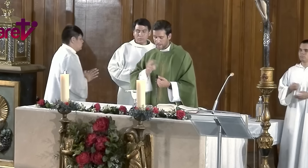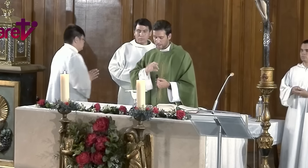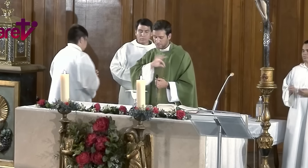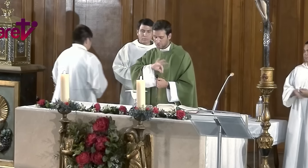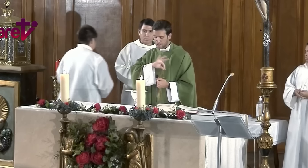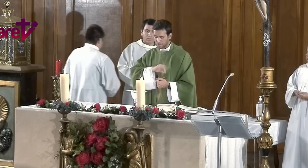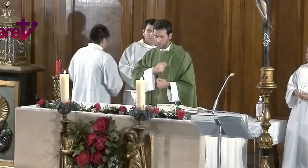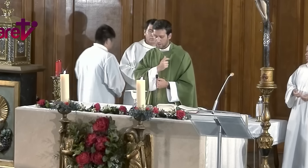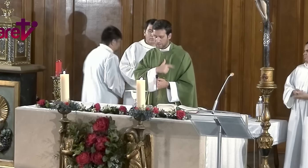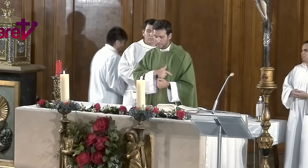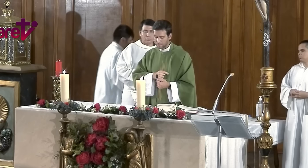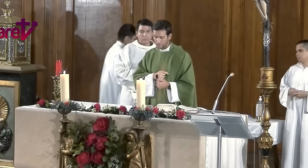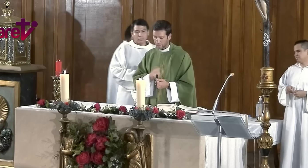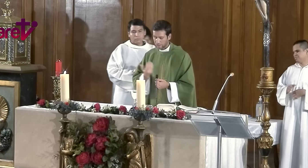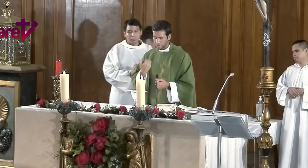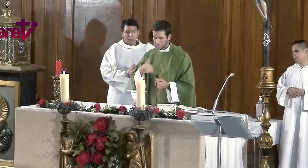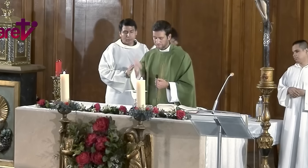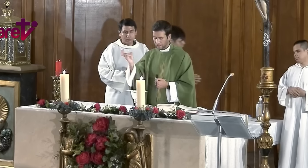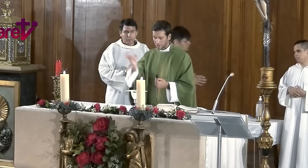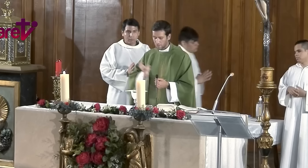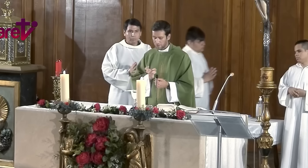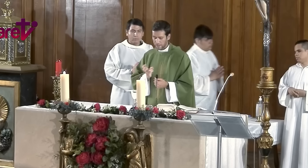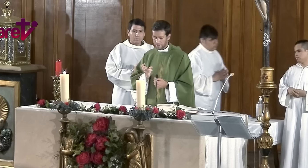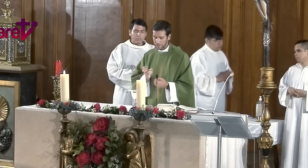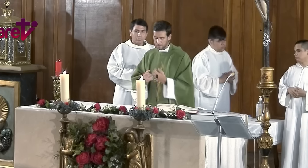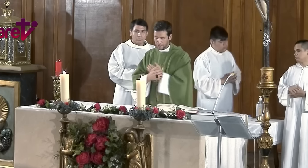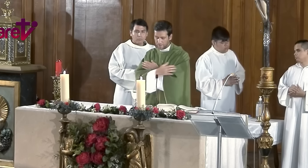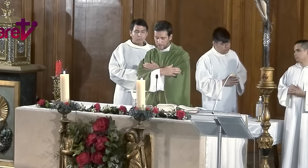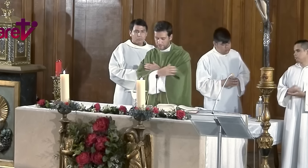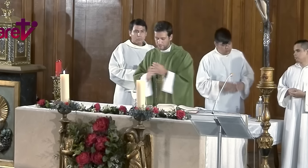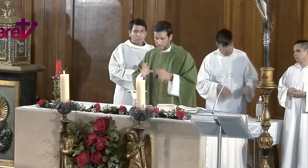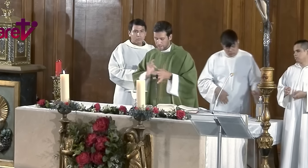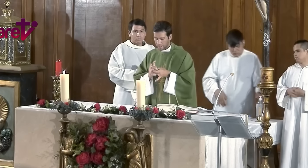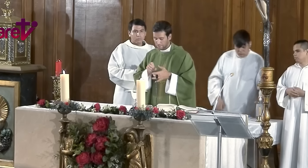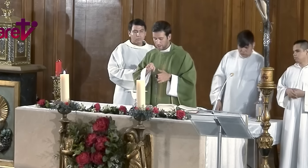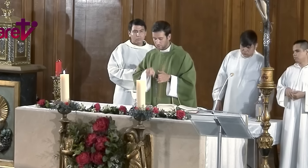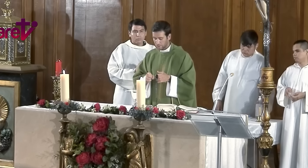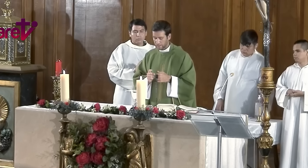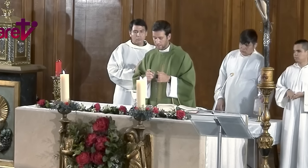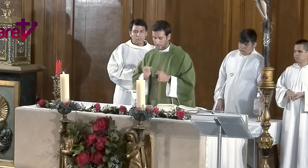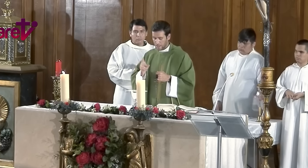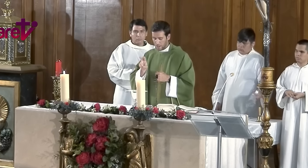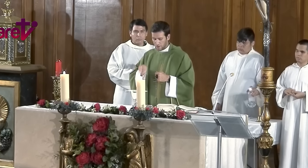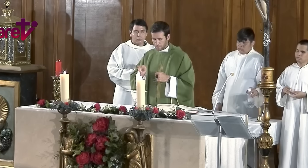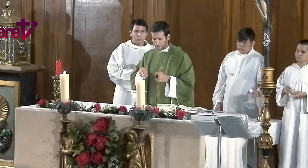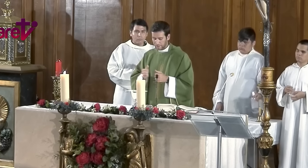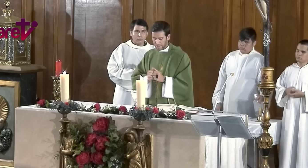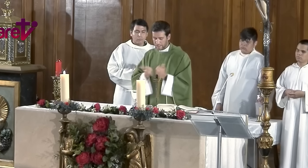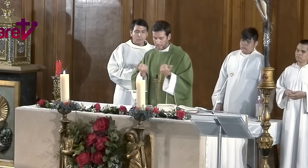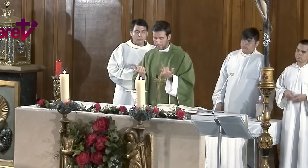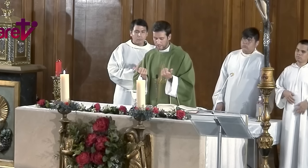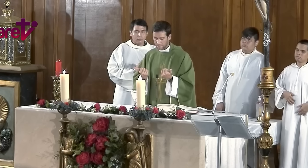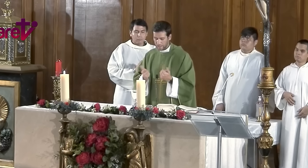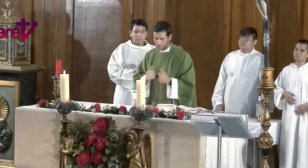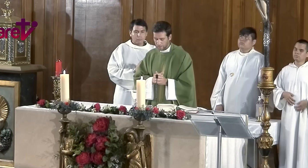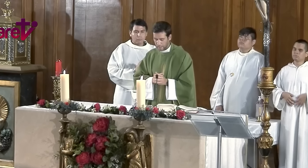menos espiritualmente a mi corazón. Como ya he venido, te abrazo y me uno a ti. No permitas que me separe nunca